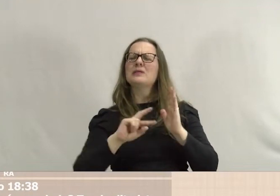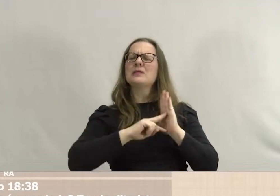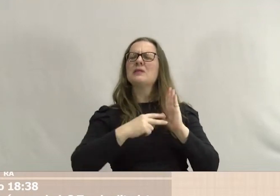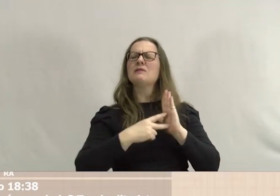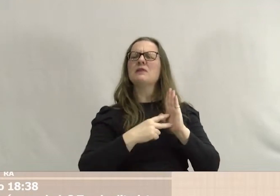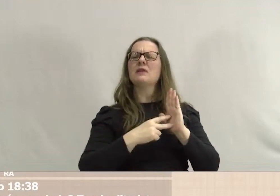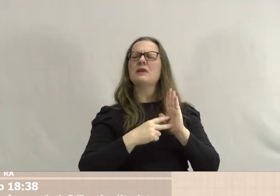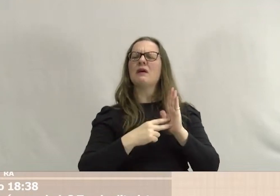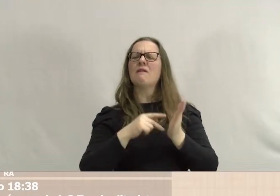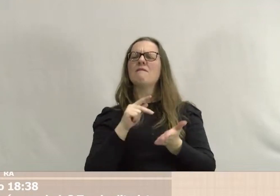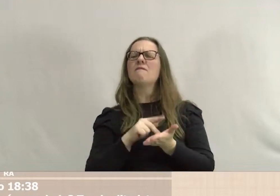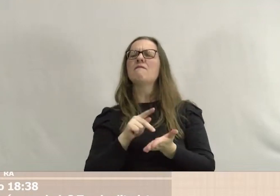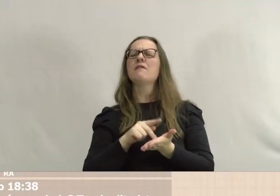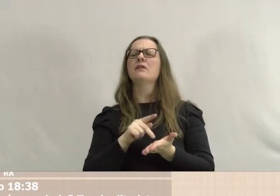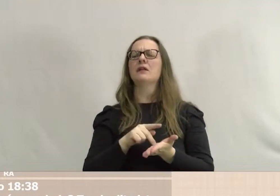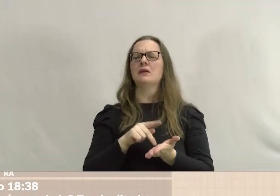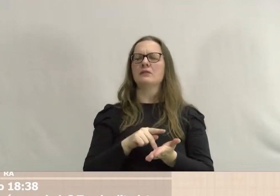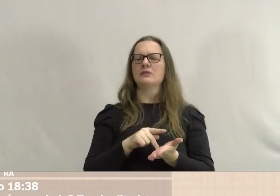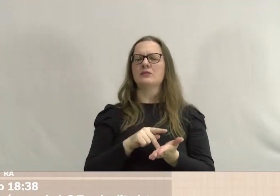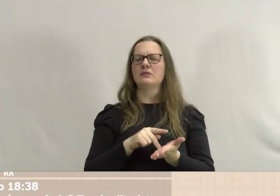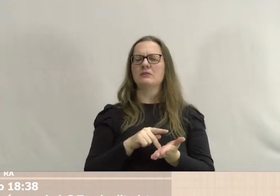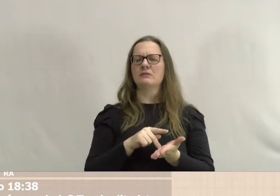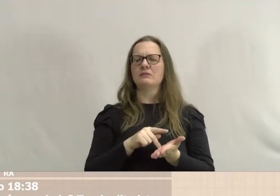Irmão, que é a verdade?